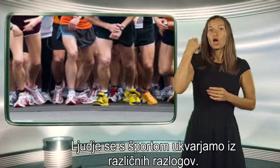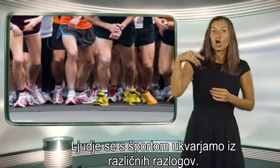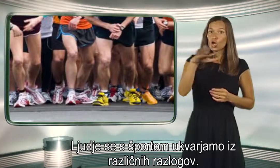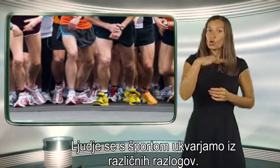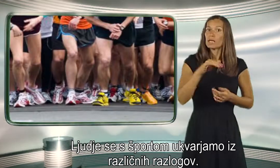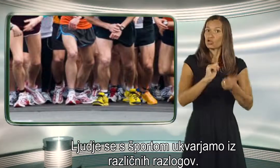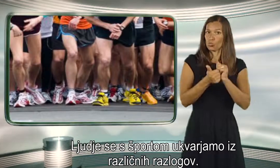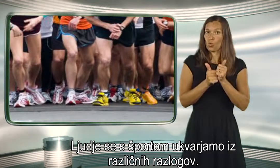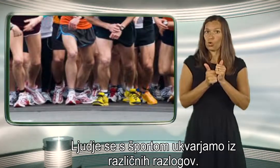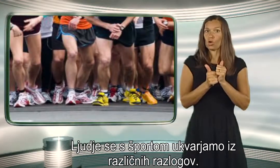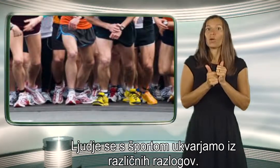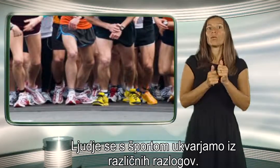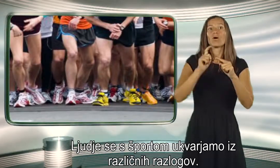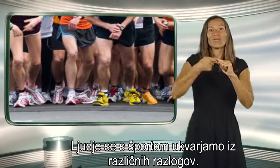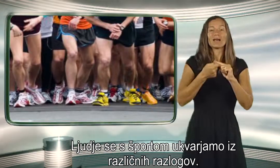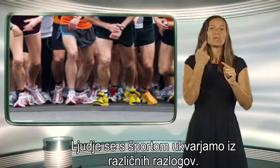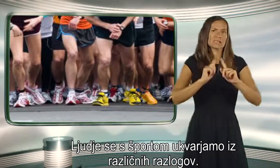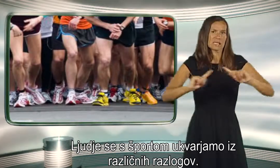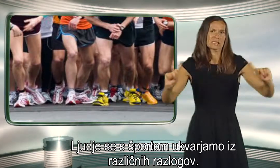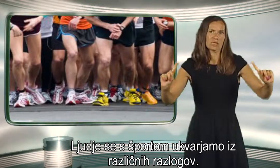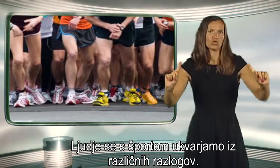Ljudje se s športom ukvarjamo iz različnih razlogov.